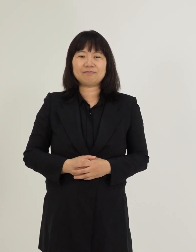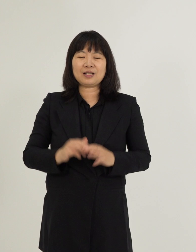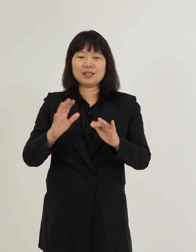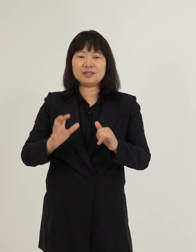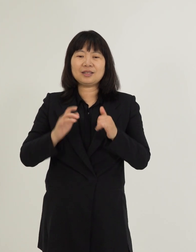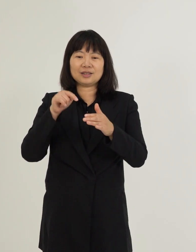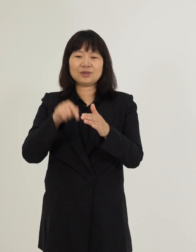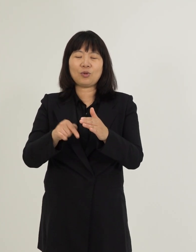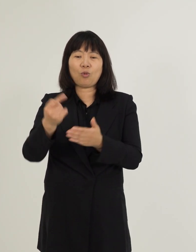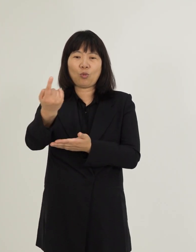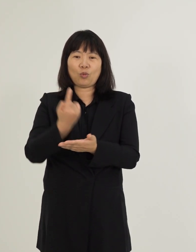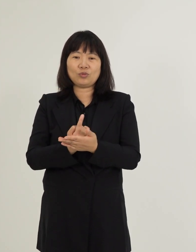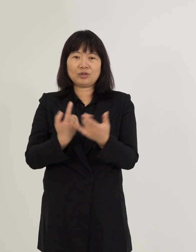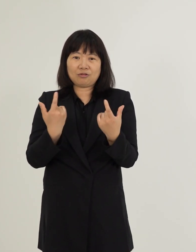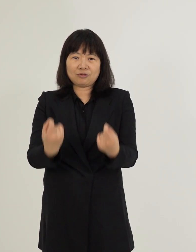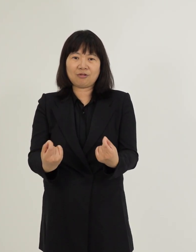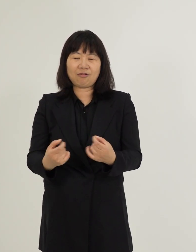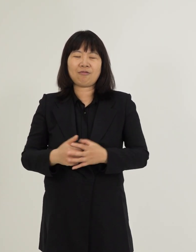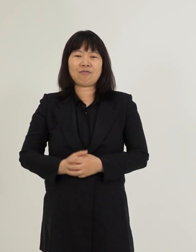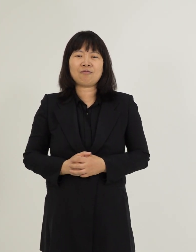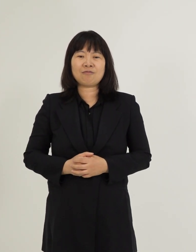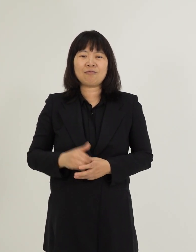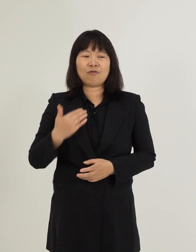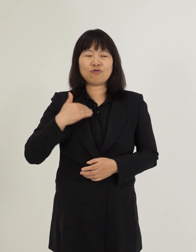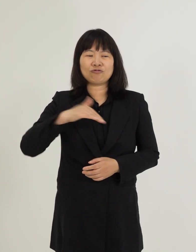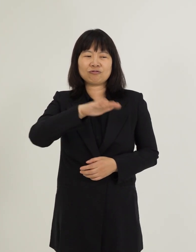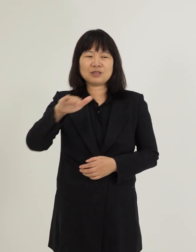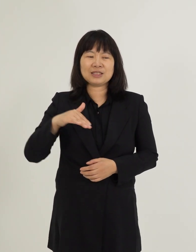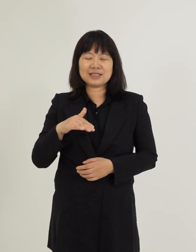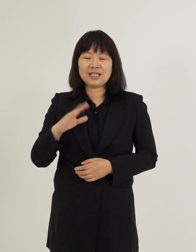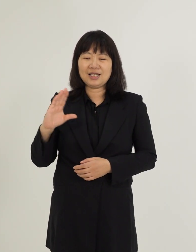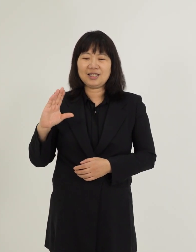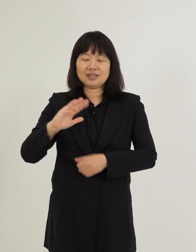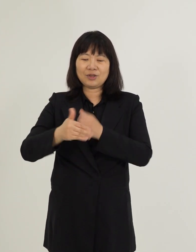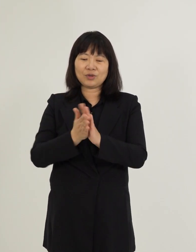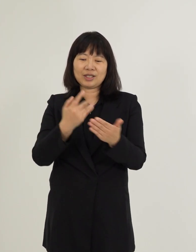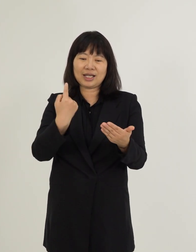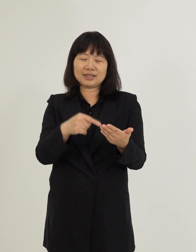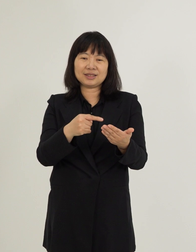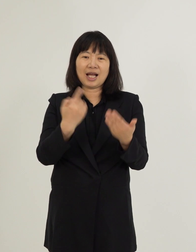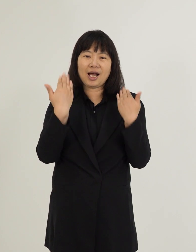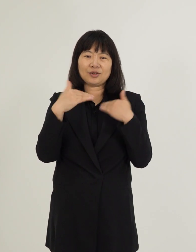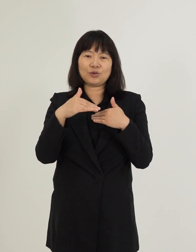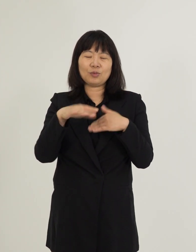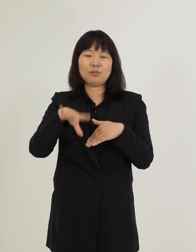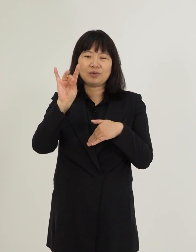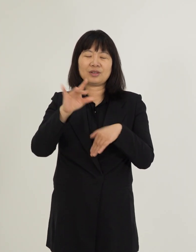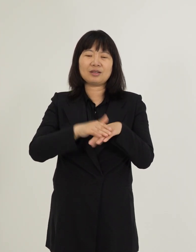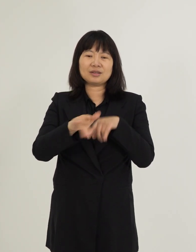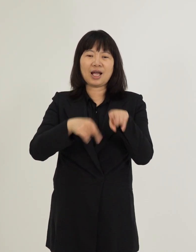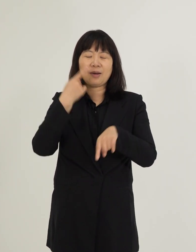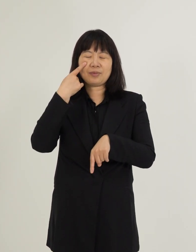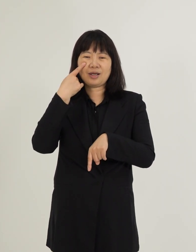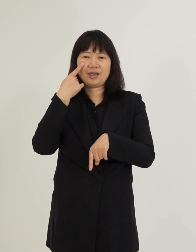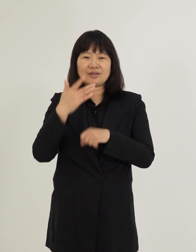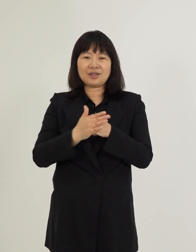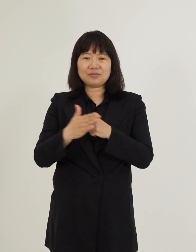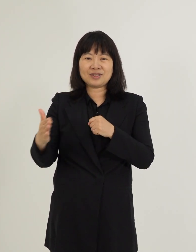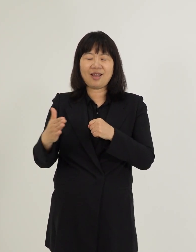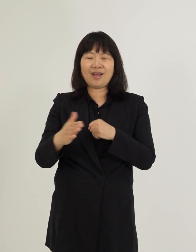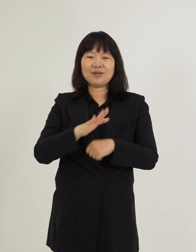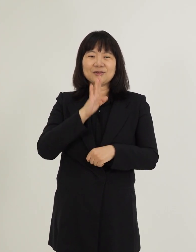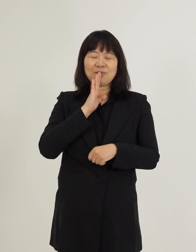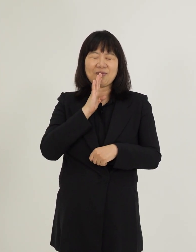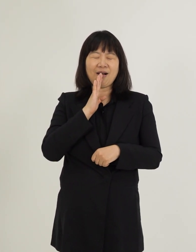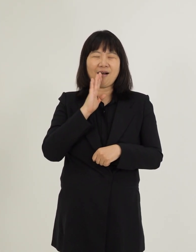세상 속으로 들어오신 것처럼 우리 성경을 가르치는 학교부터 실천을 해보자. 세상에 그